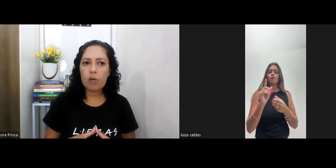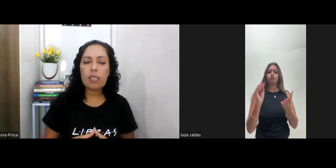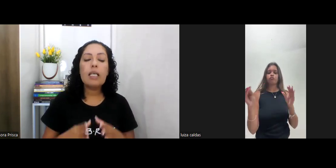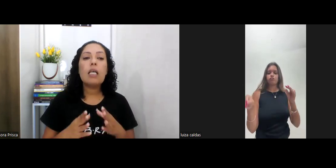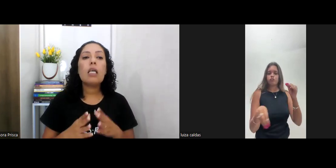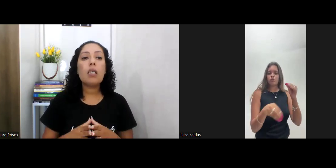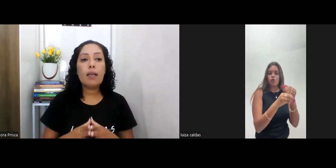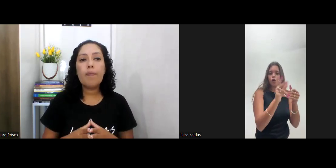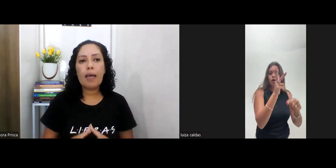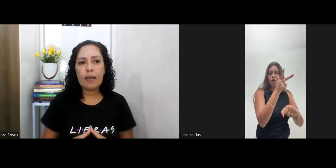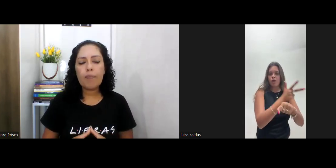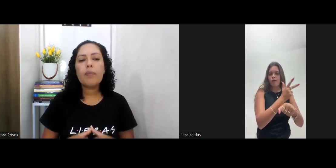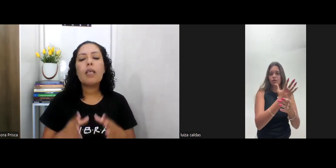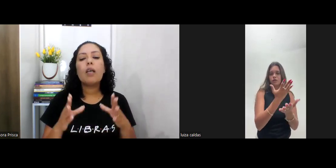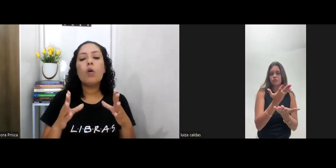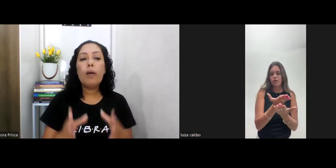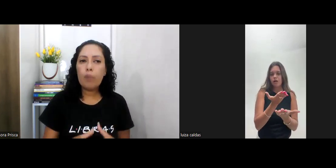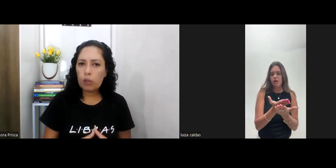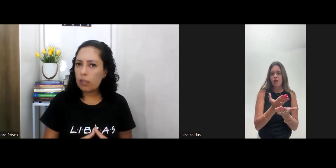dessa aula e também